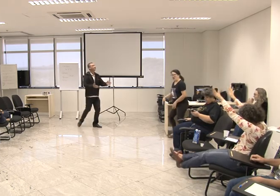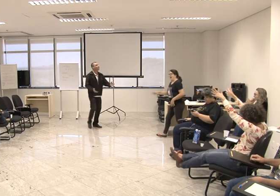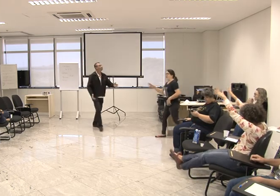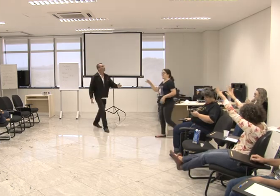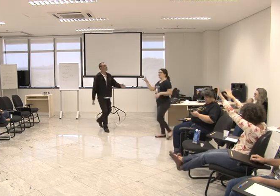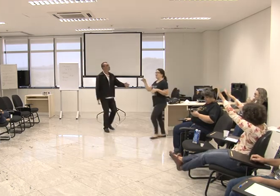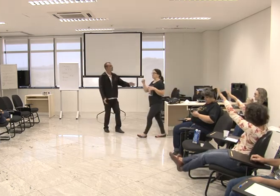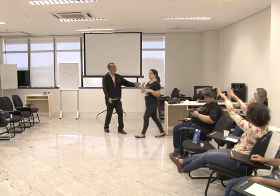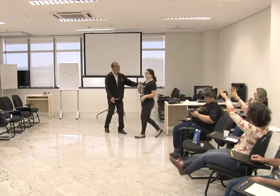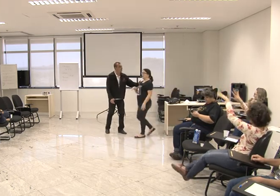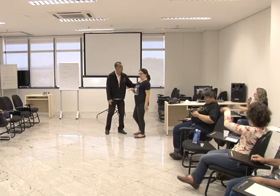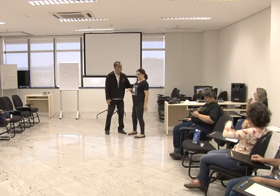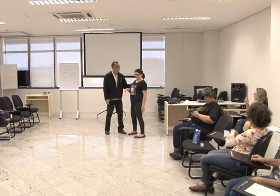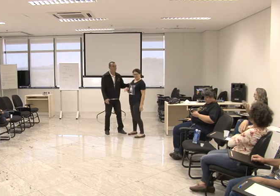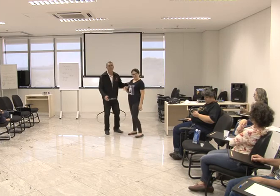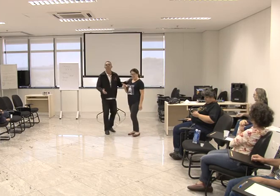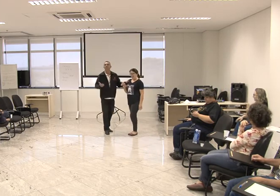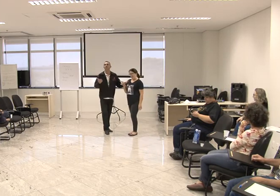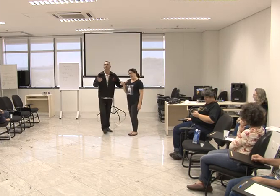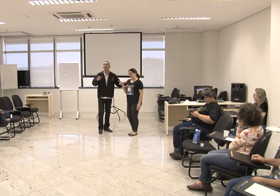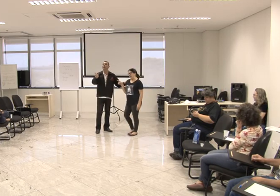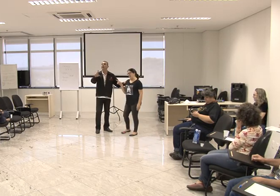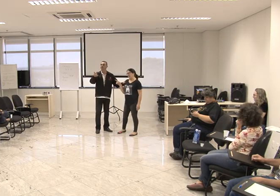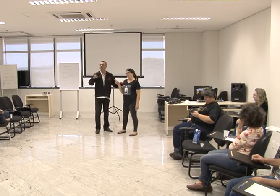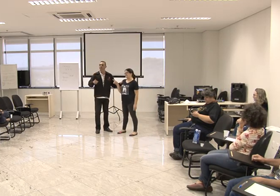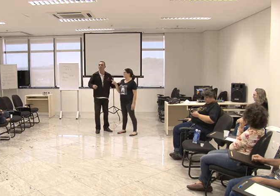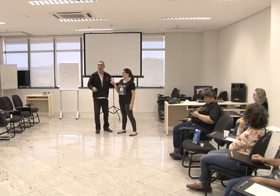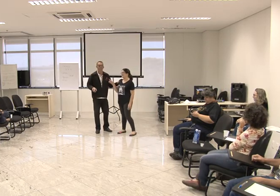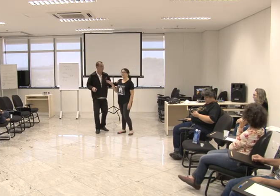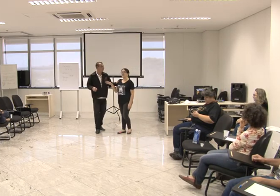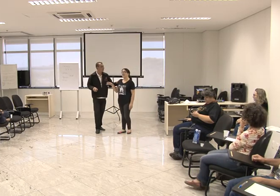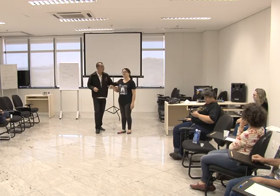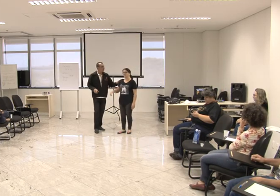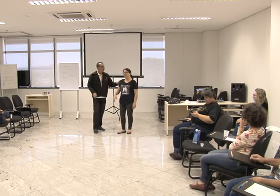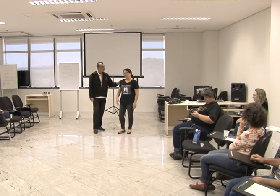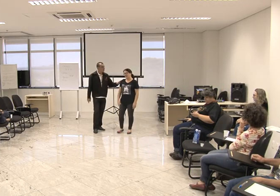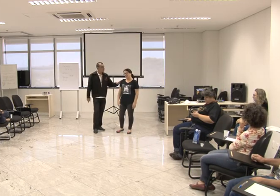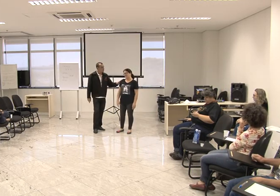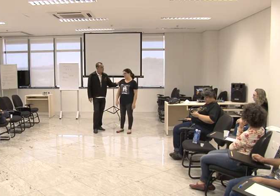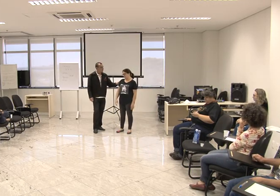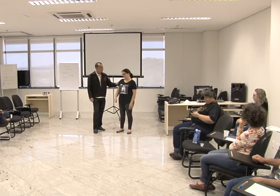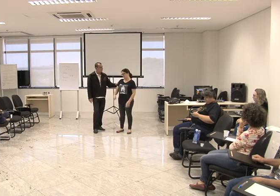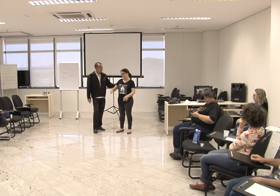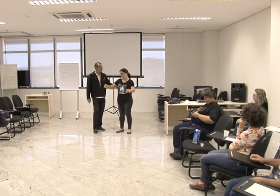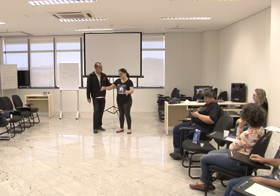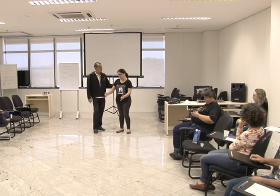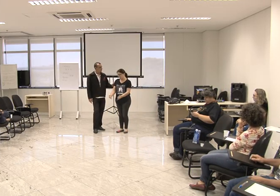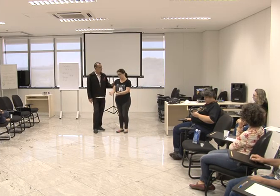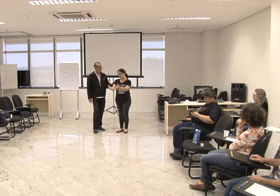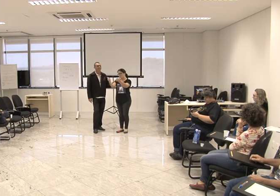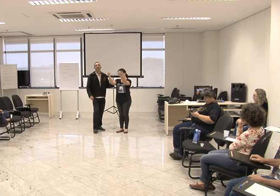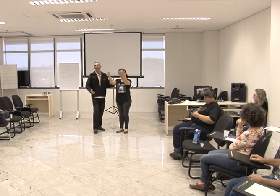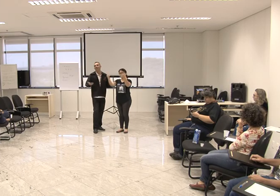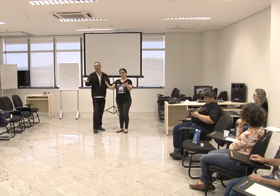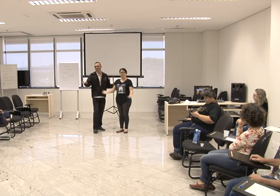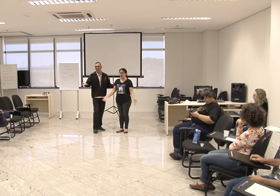Aí ele perguntou ali, ó. É esse mesmo? Não, ele perguntou, é esse mesmo? Eu falei, você pode fazer o